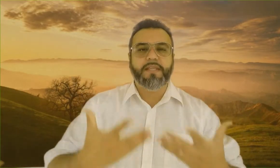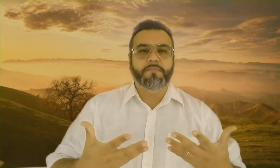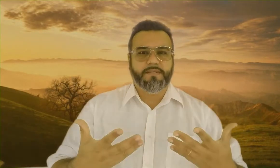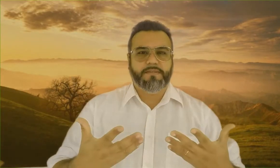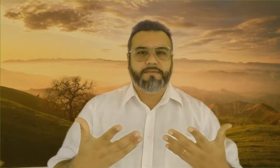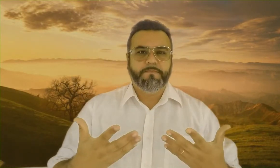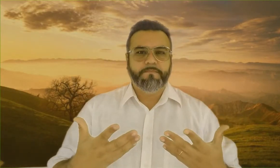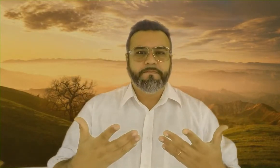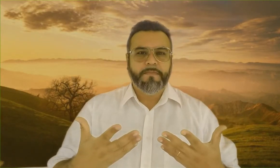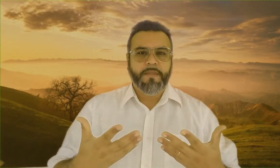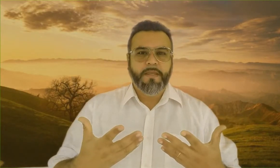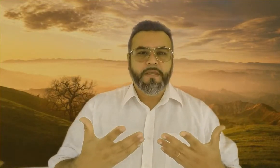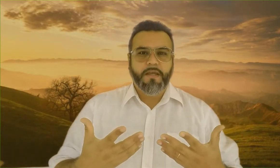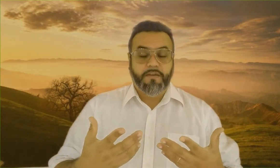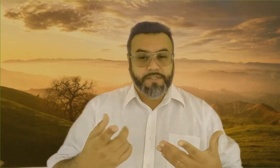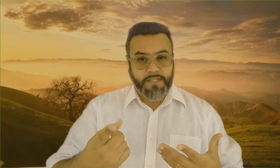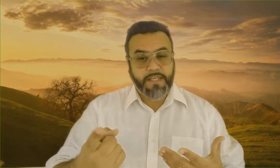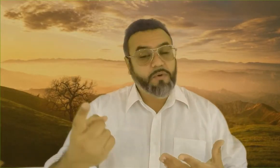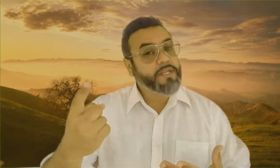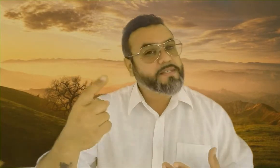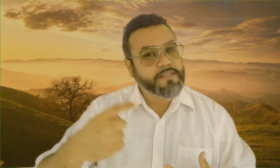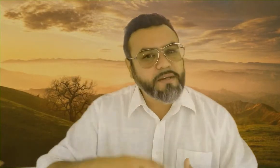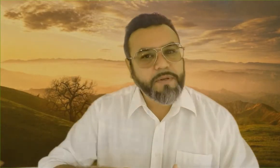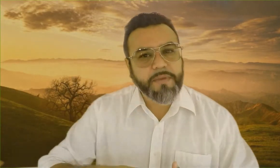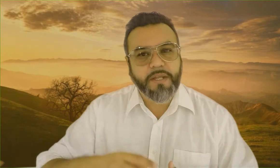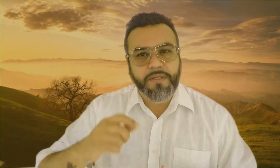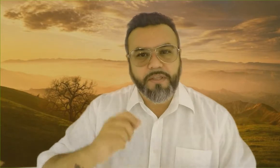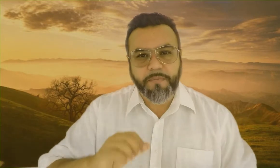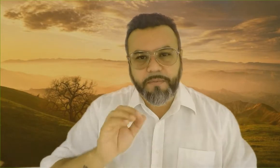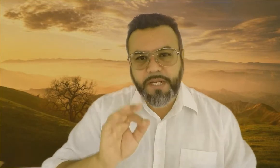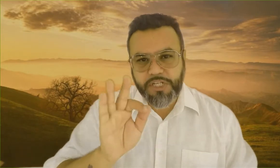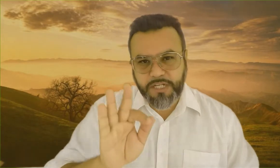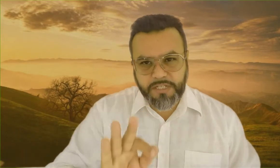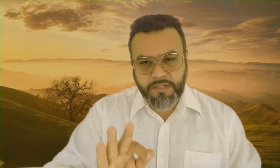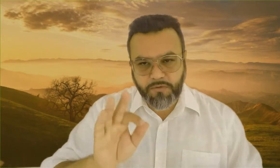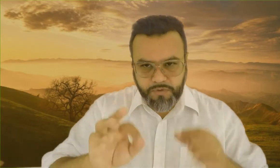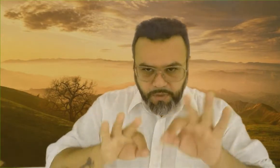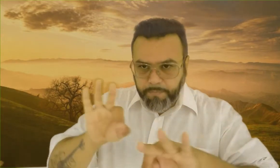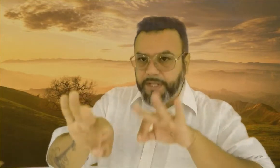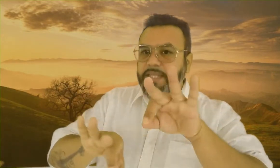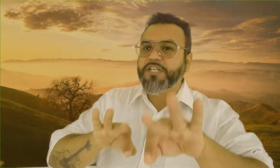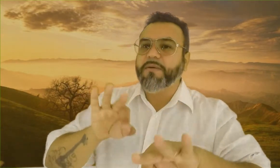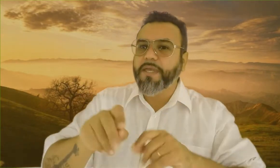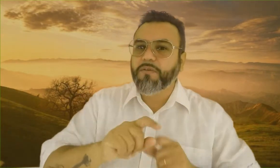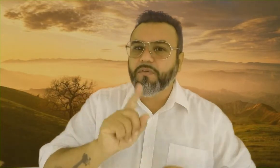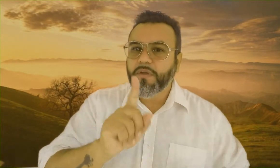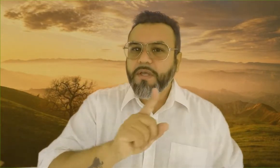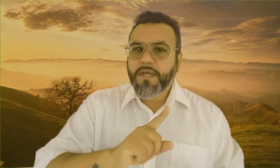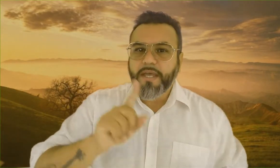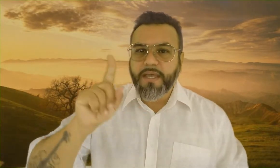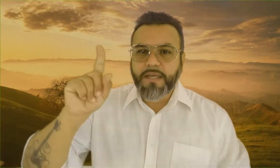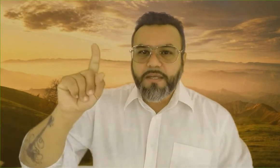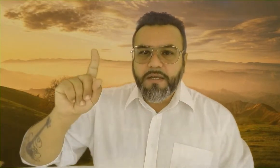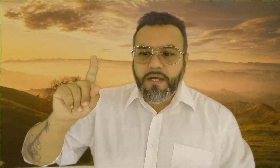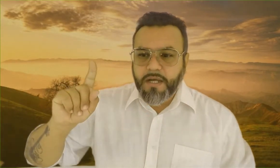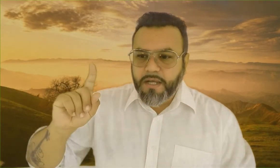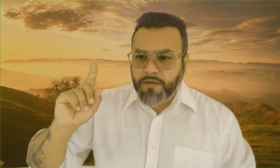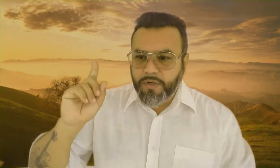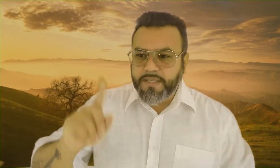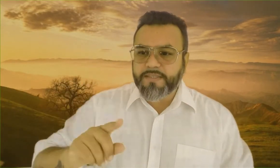Libras? Você tem que conhecer primeiro. Então, a primeira dica do seu planejamento é